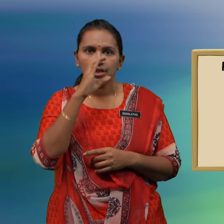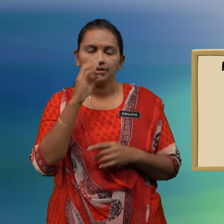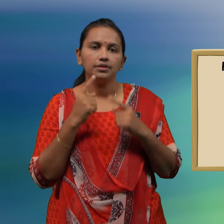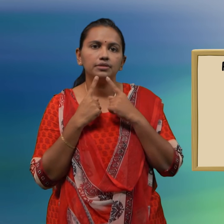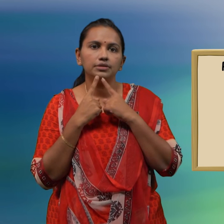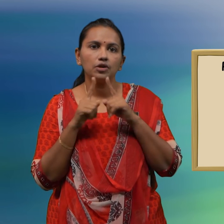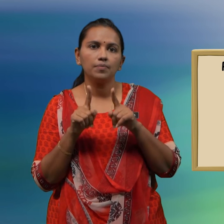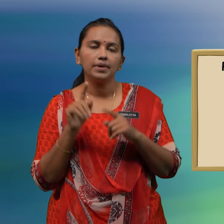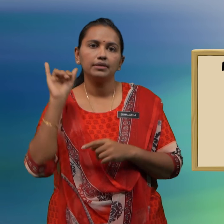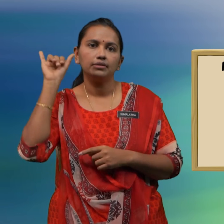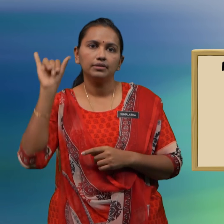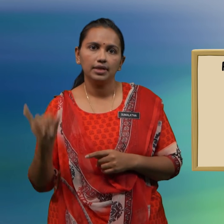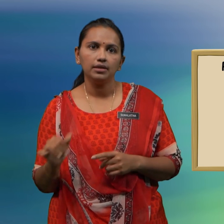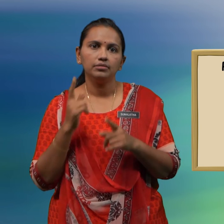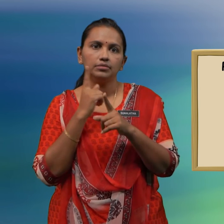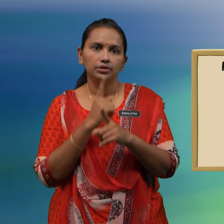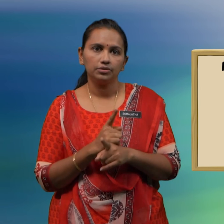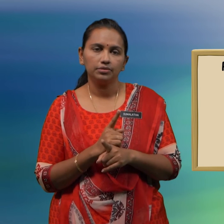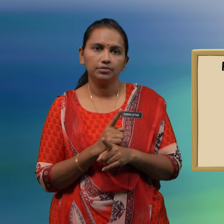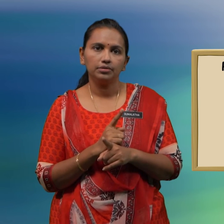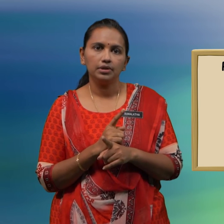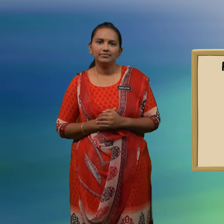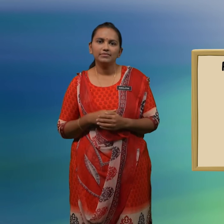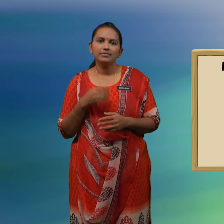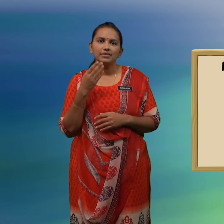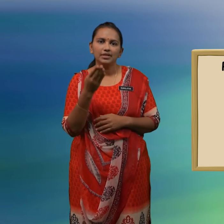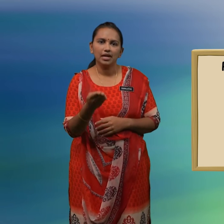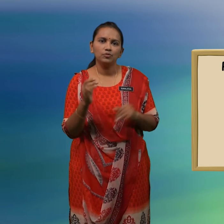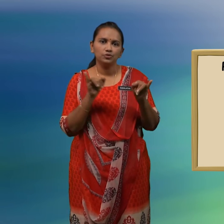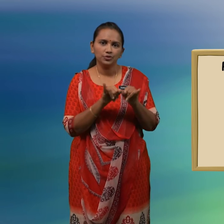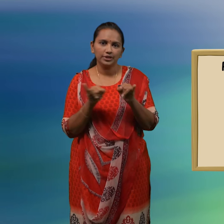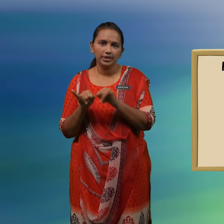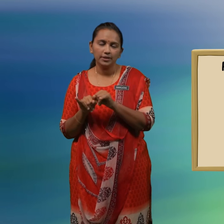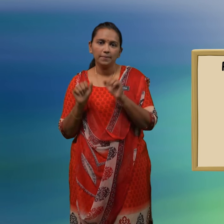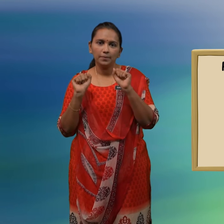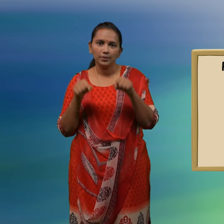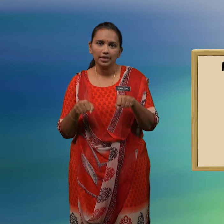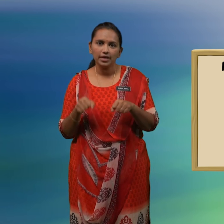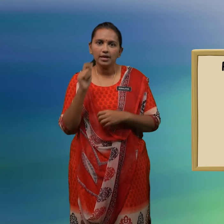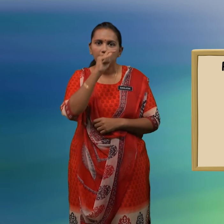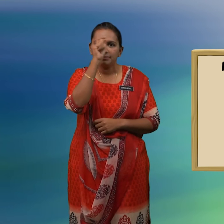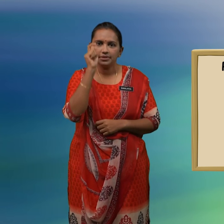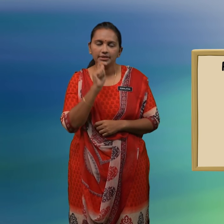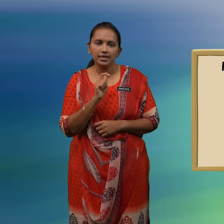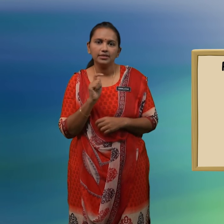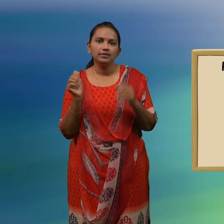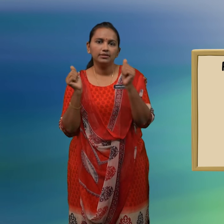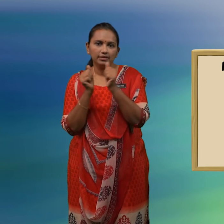mencari jawapan yang betul. Kamu juga boleh bertanya